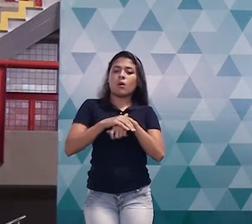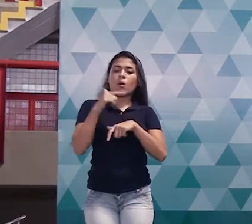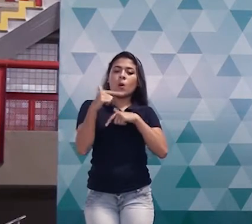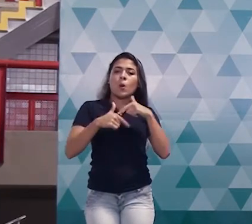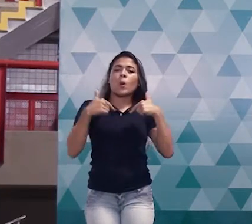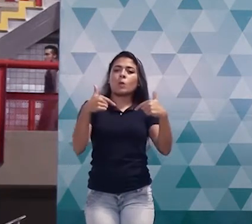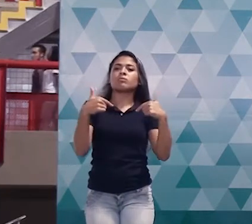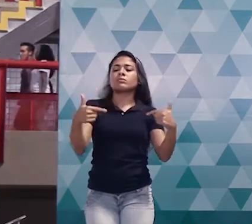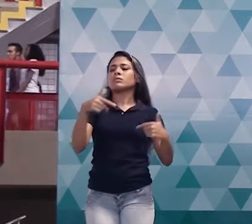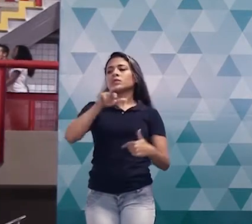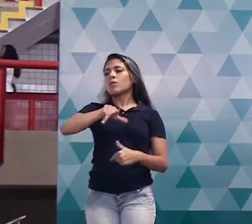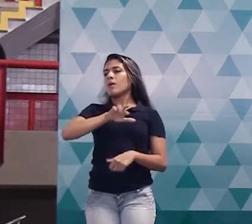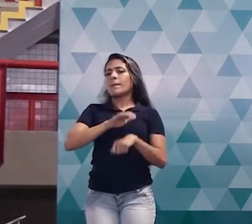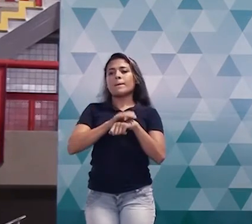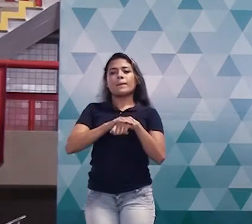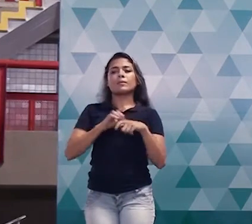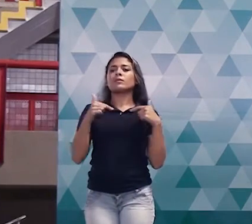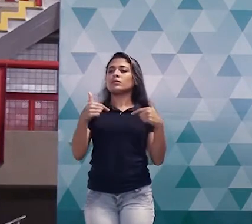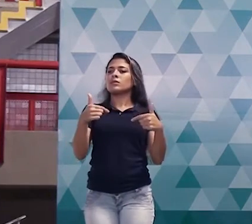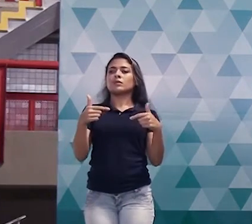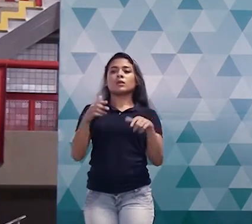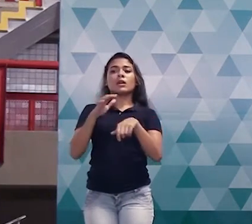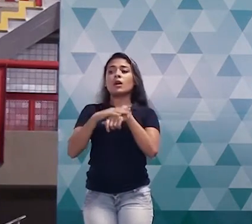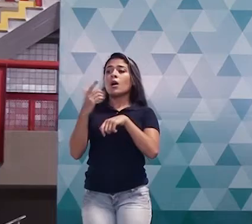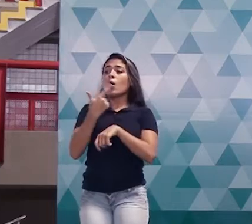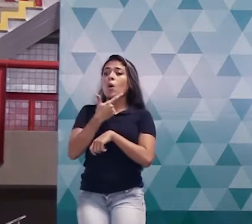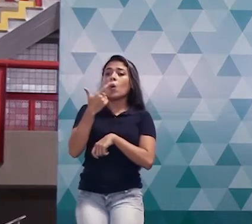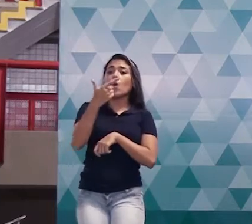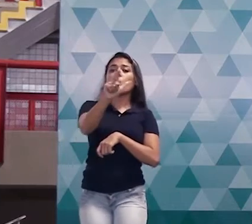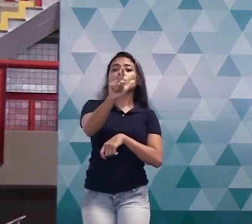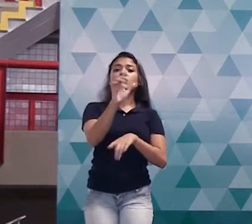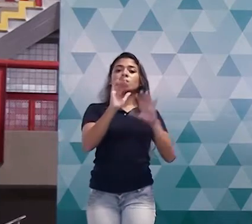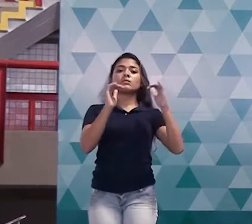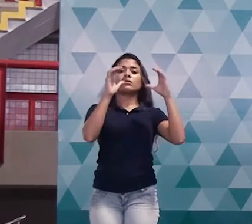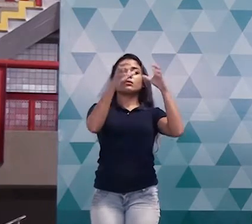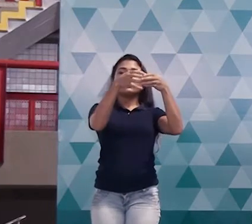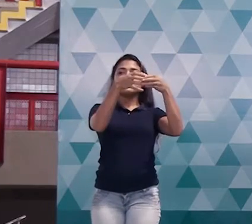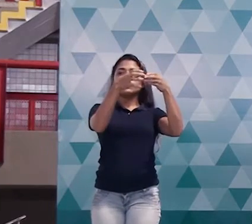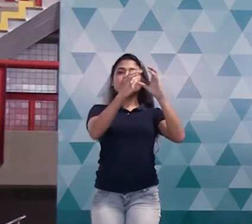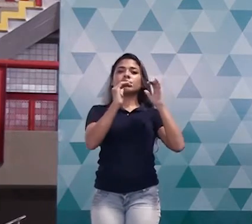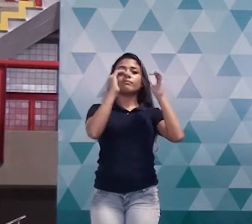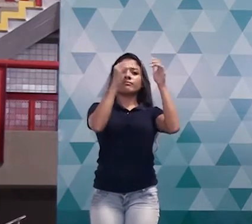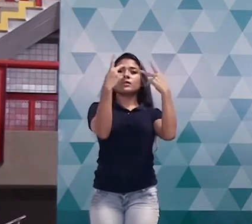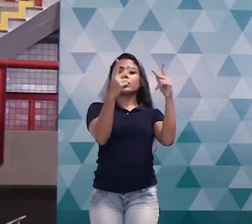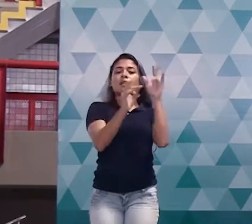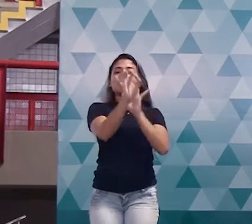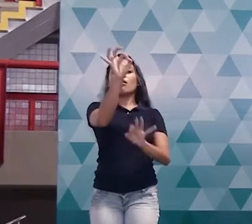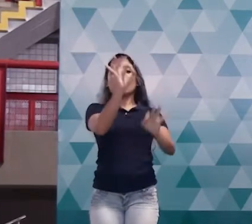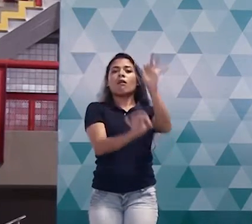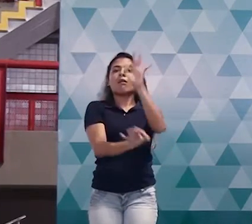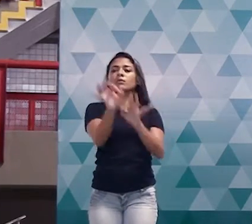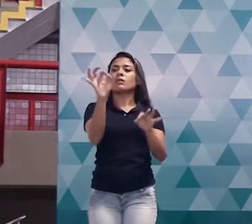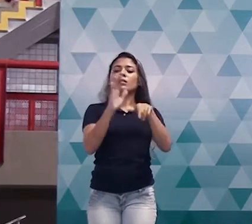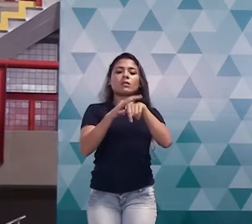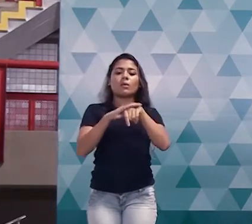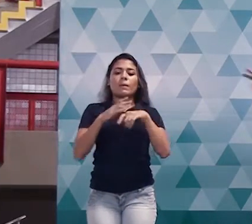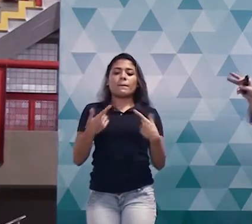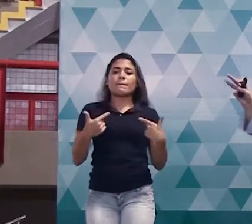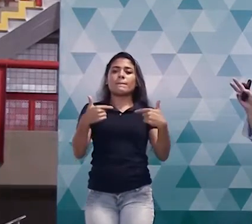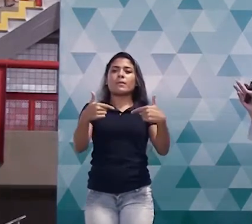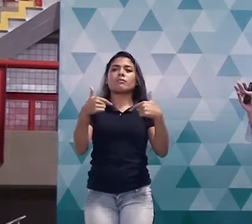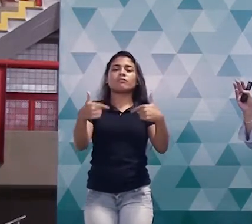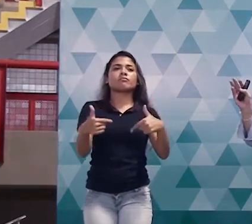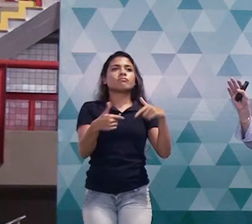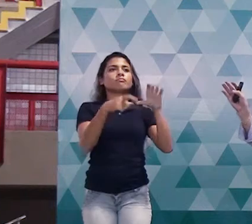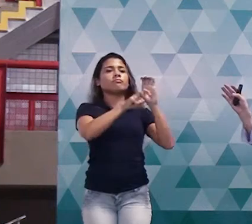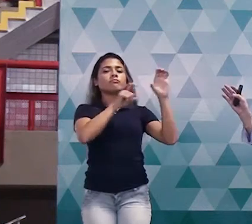nossa independência foi resultado de articulações da nossa elite, não foi processo revolucionário, afinal de contas no Brasil nunca